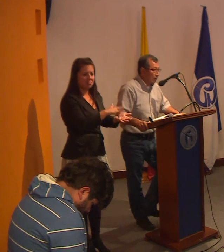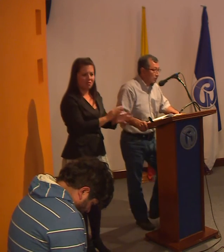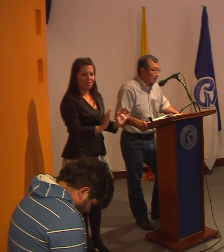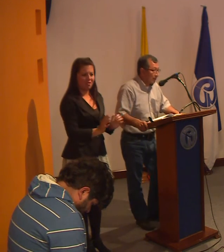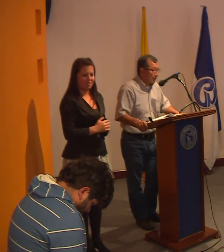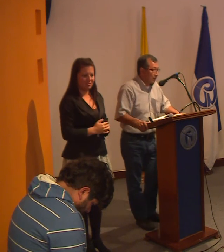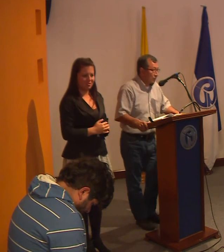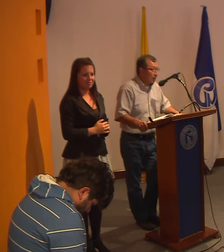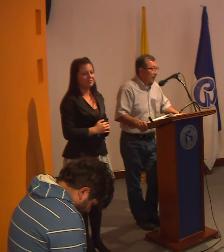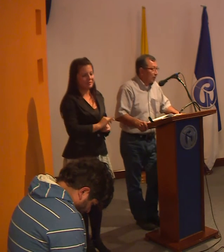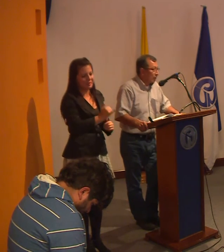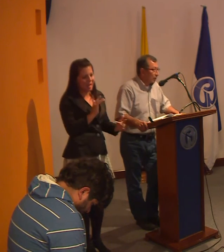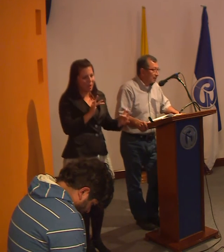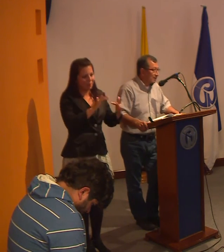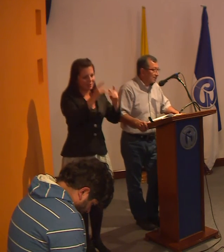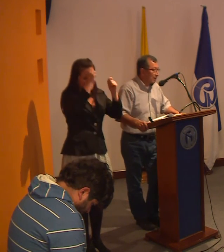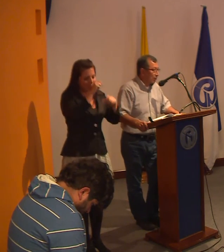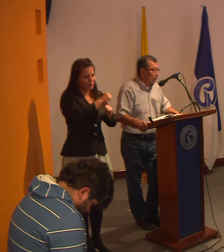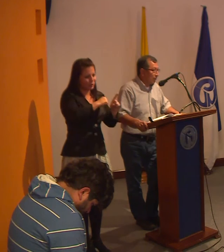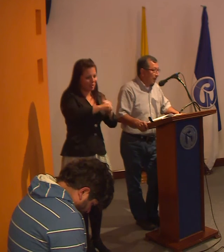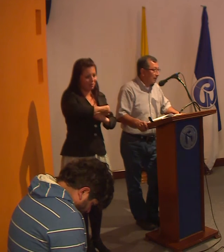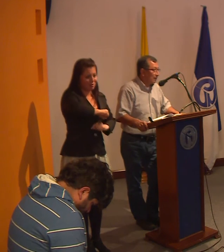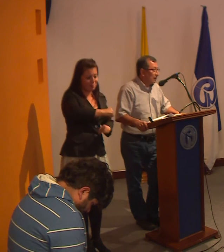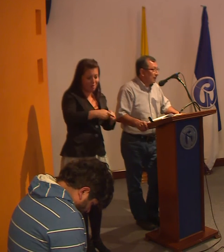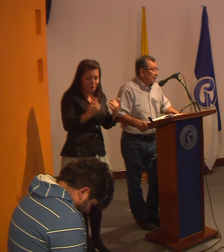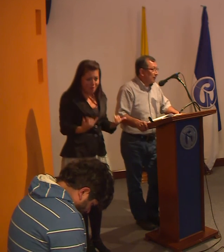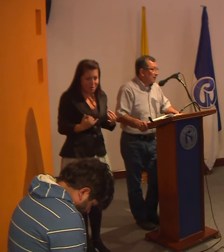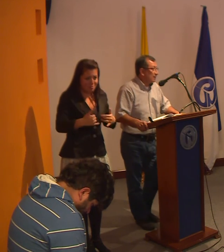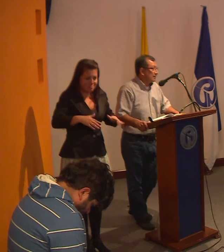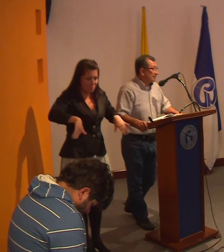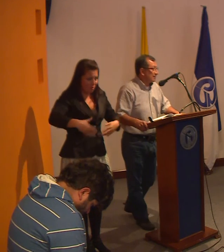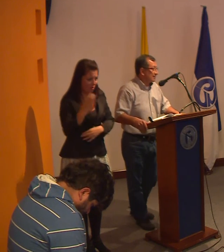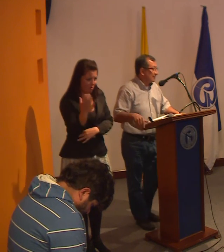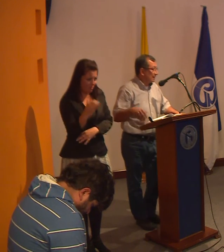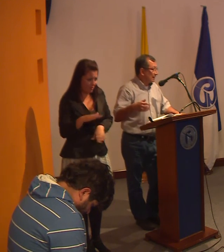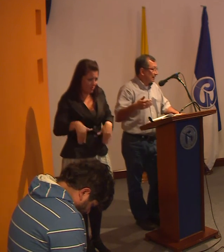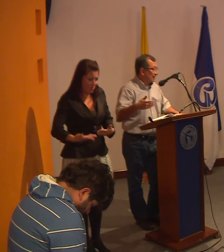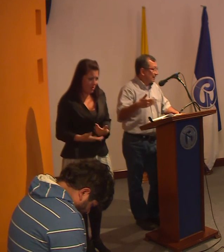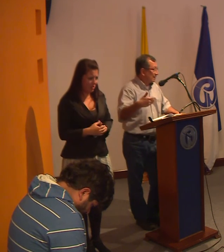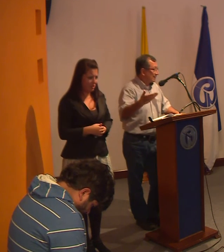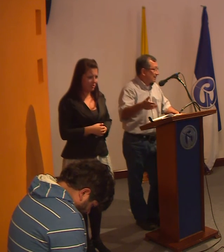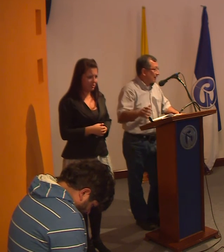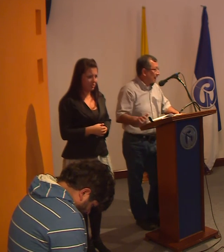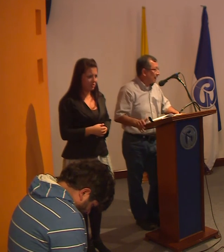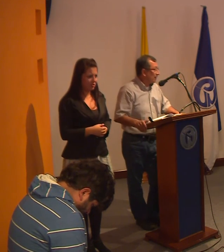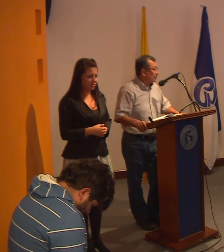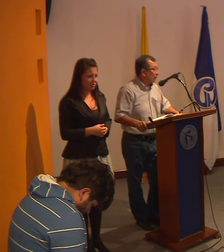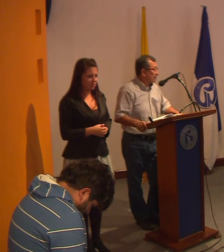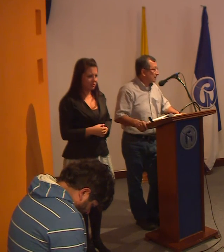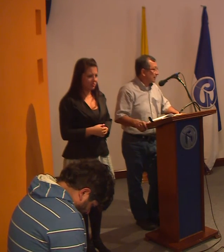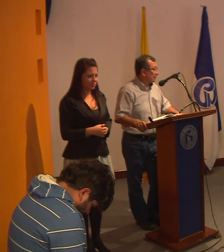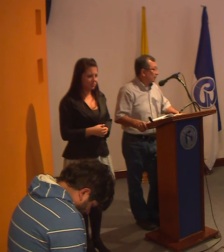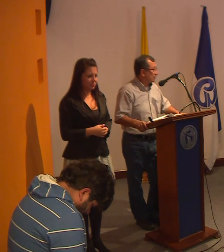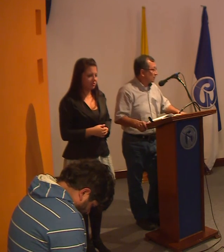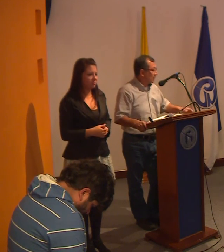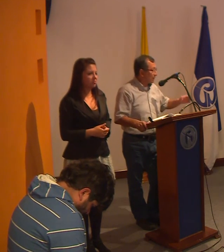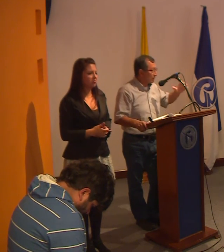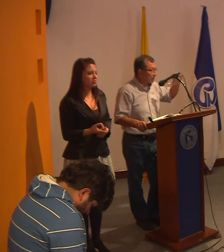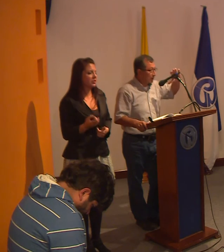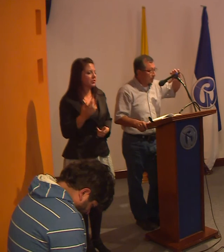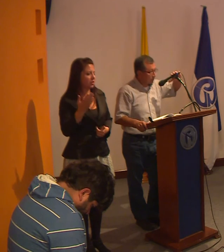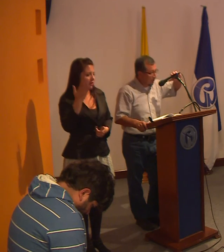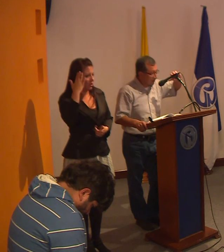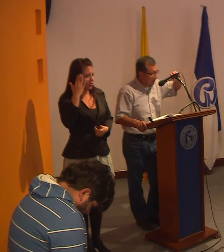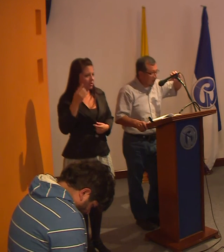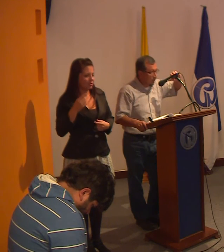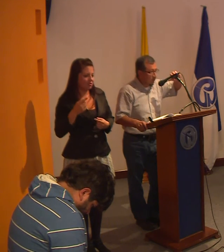con un Estado social de derecho, el cual no existe en Colombia, y sin que este se cree, pues las negociaciones de paz no